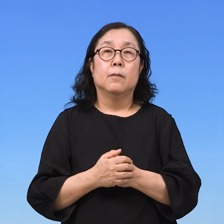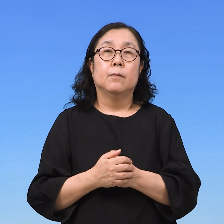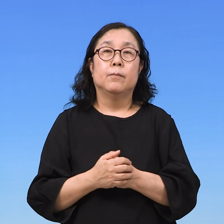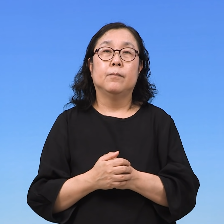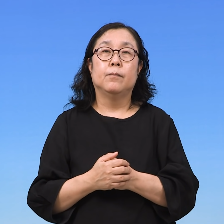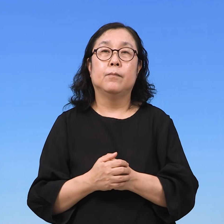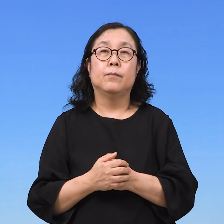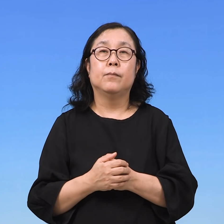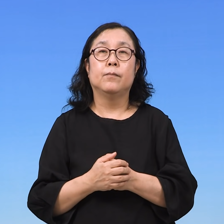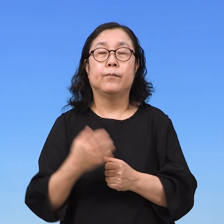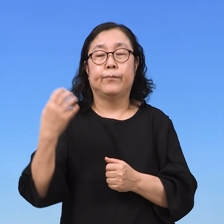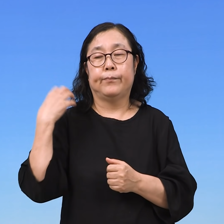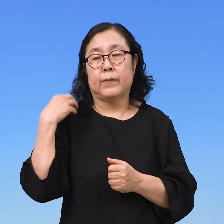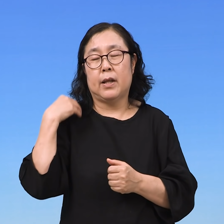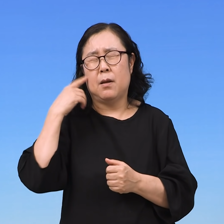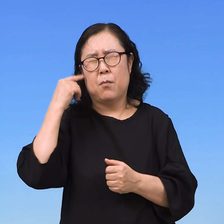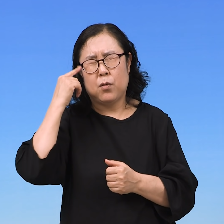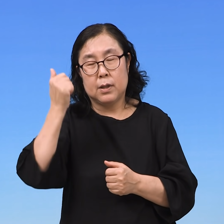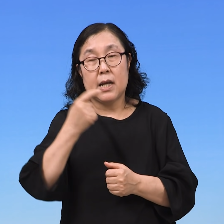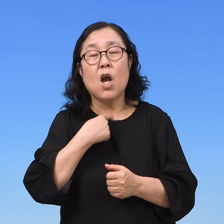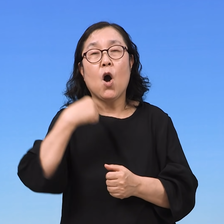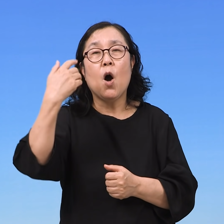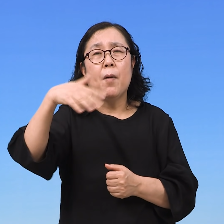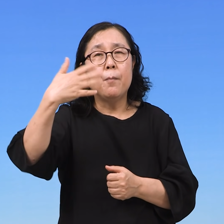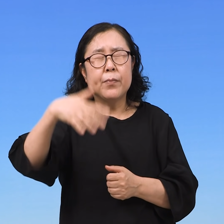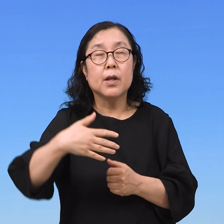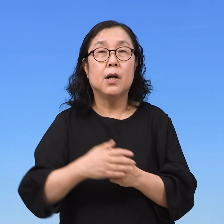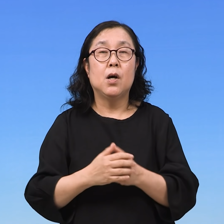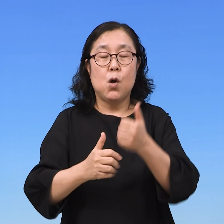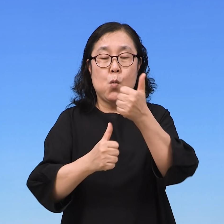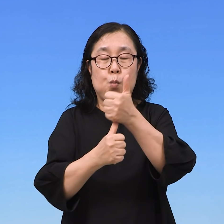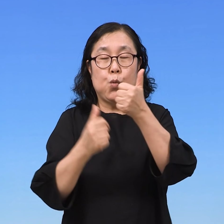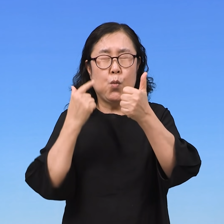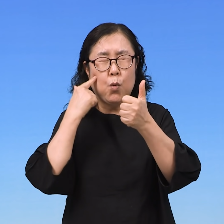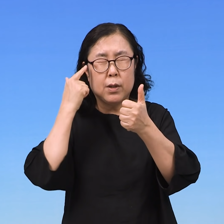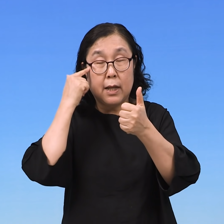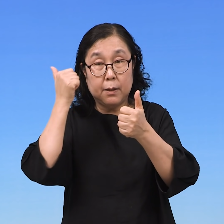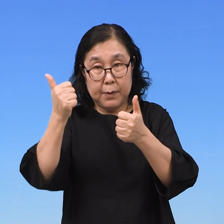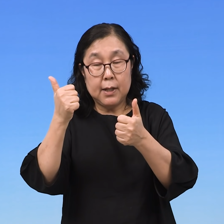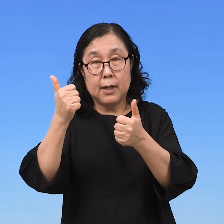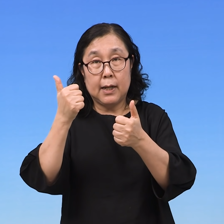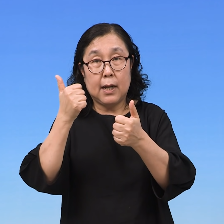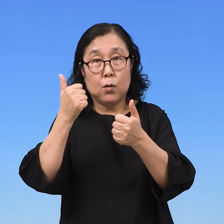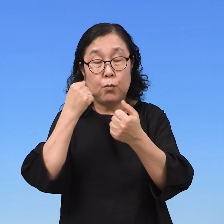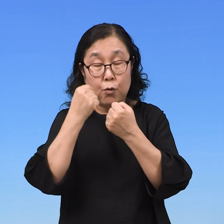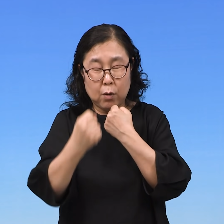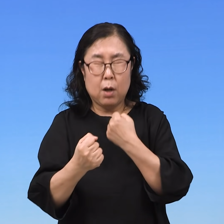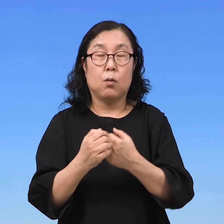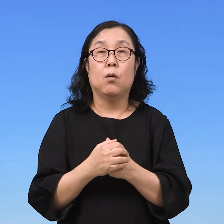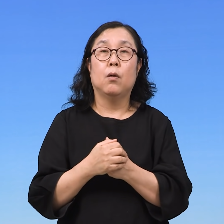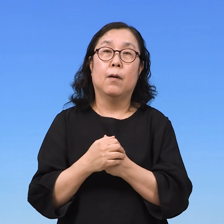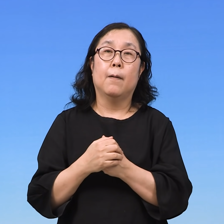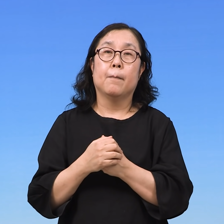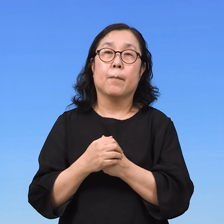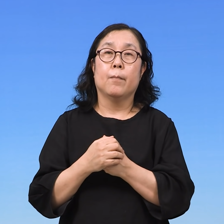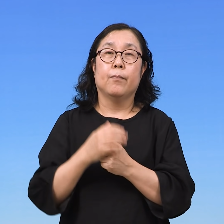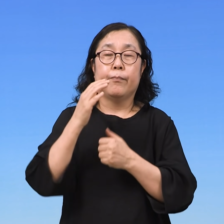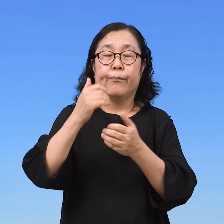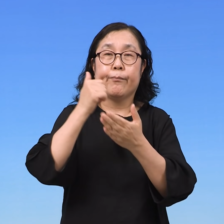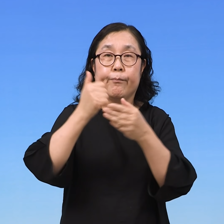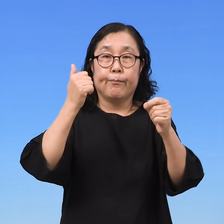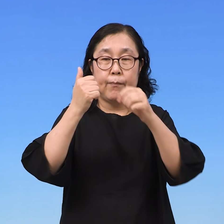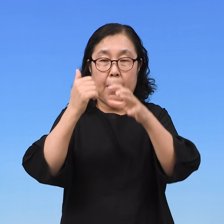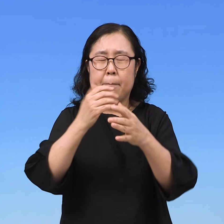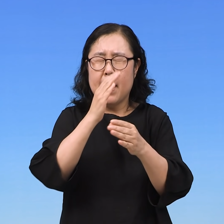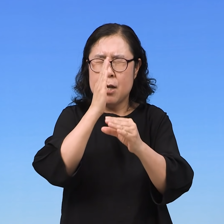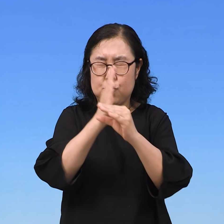저는 담임 목사 경험이 없는 부교역자들이라 할지라도